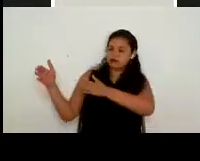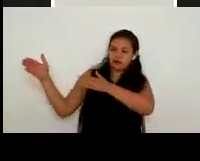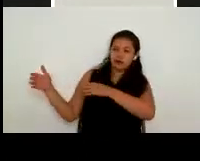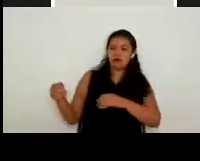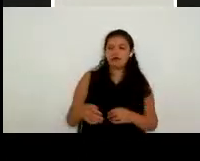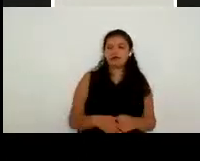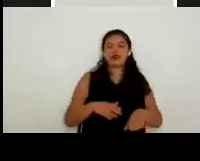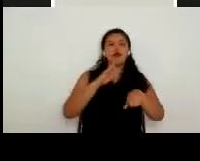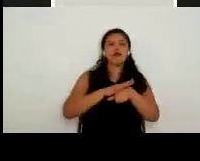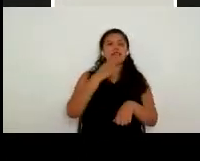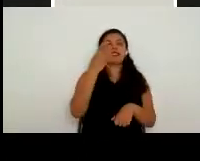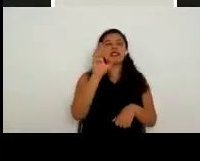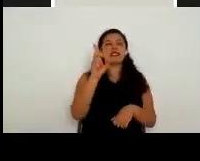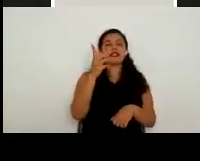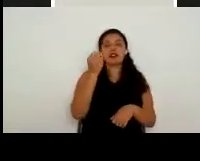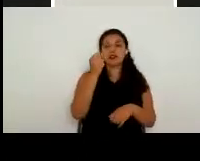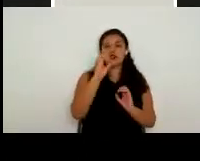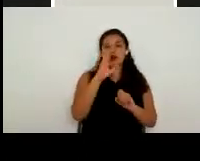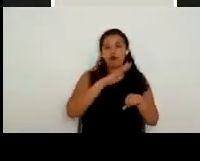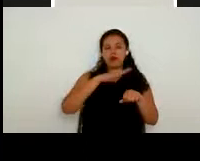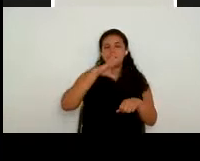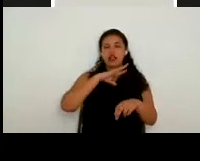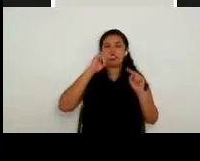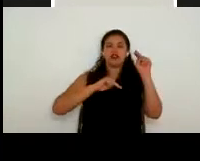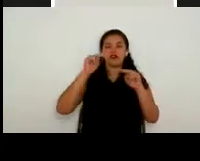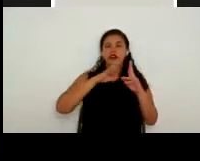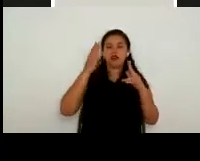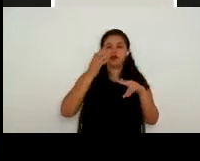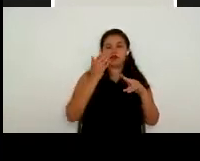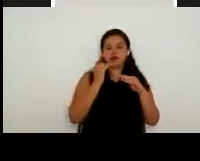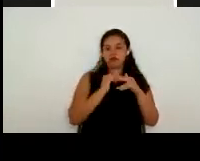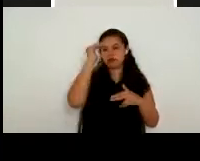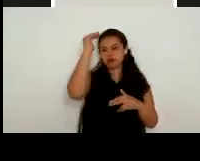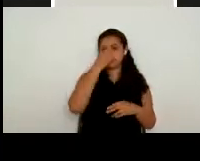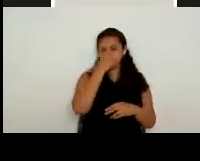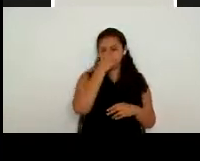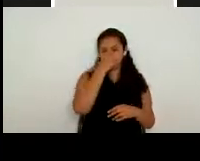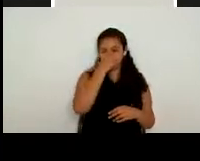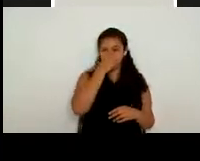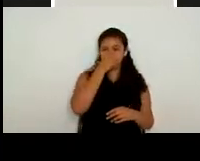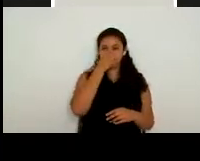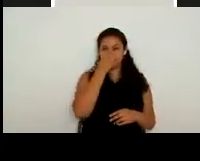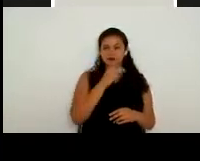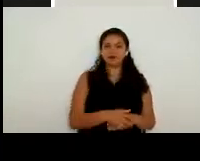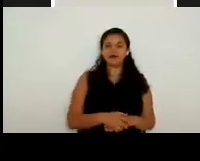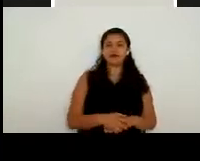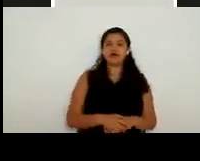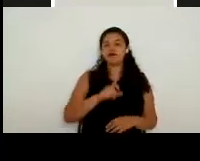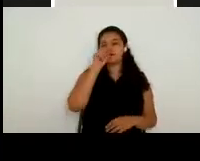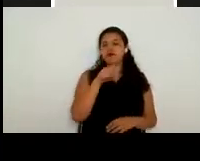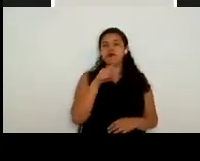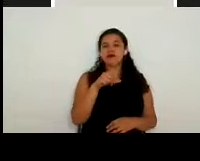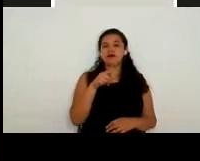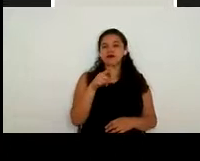29 más los consideran como de clase alta y les asigna como código la